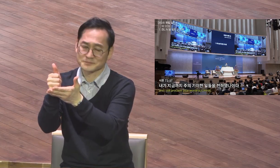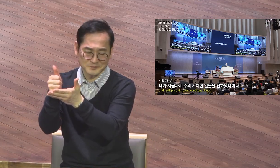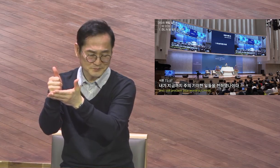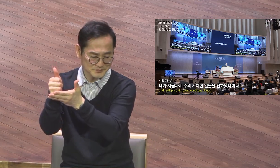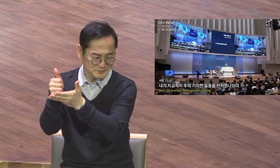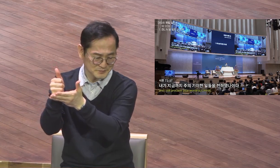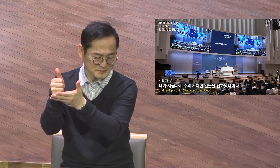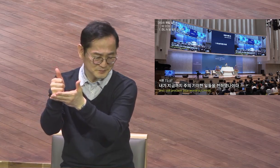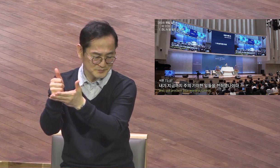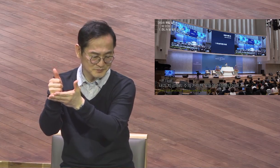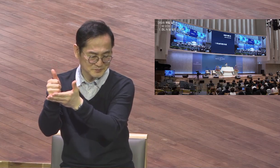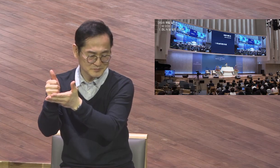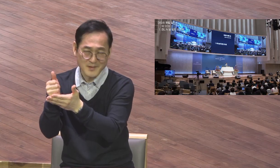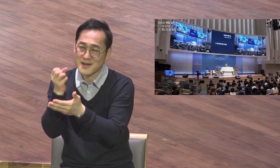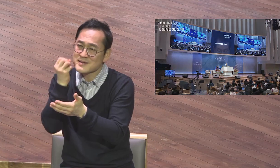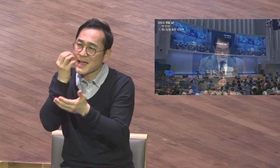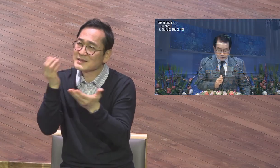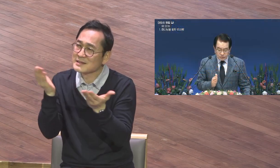전하였나이다.